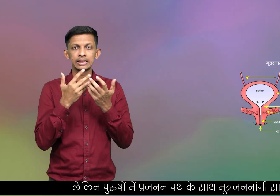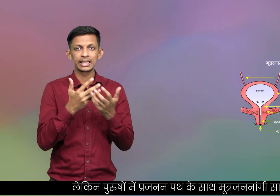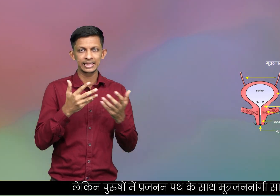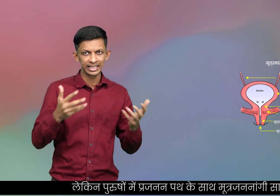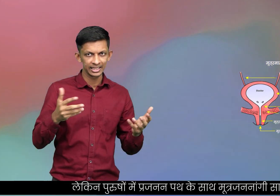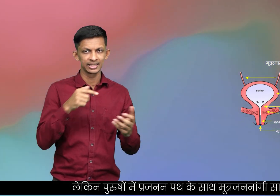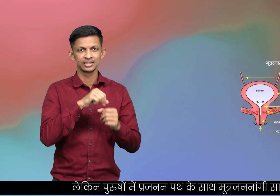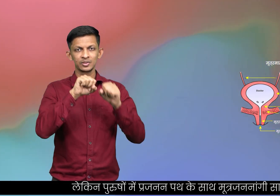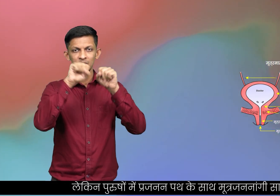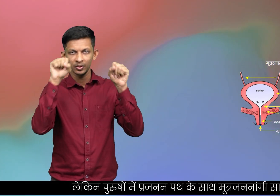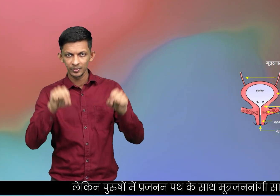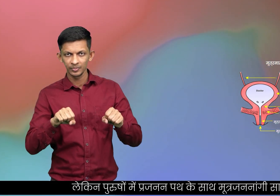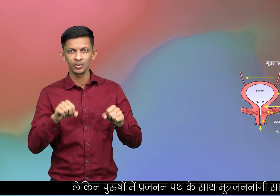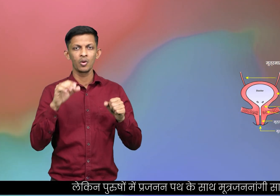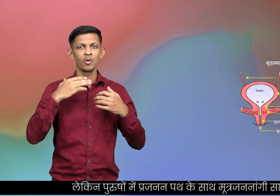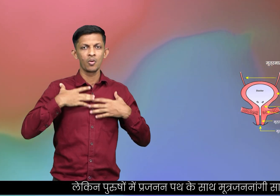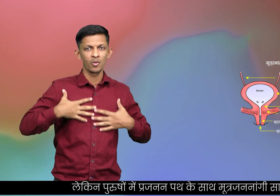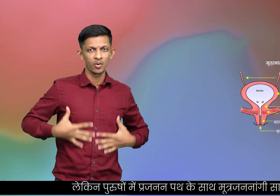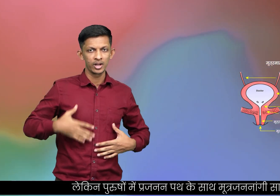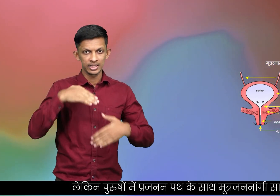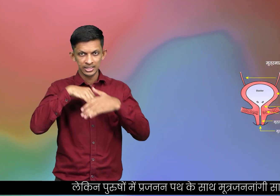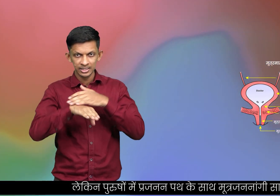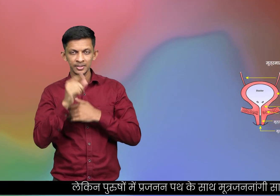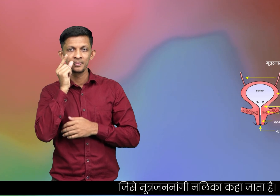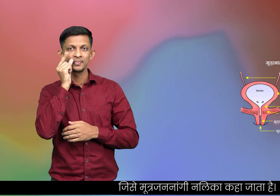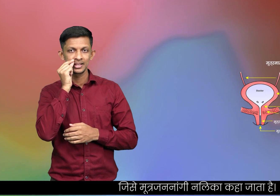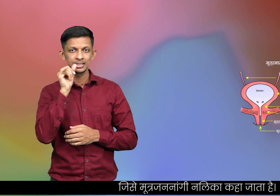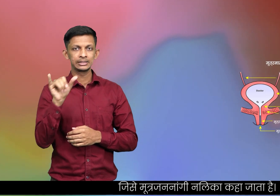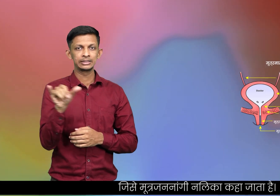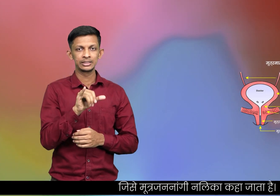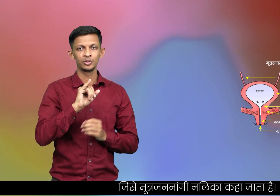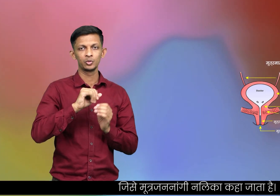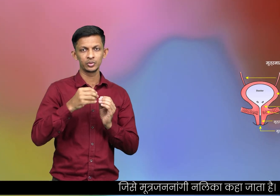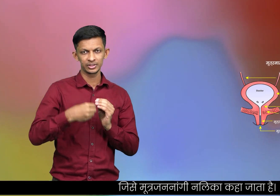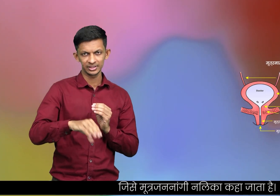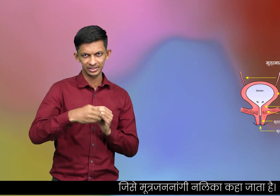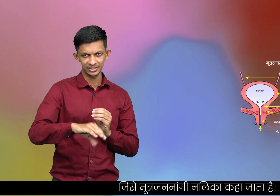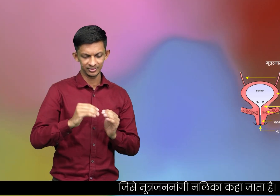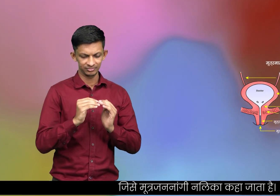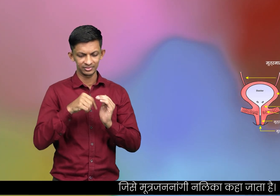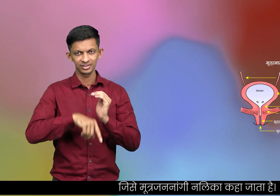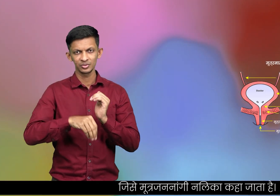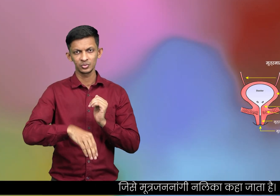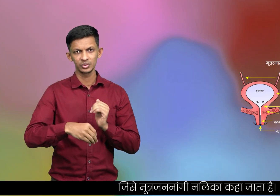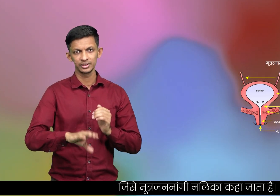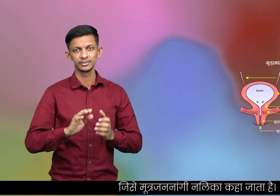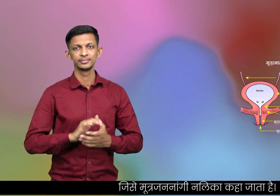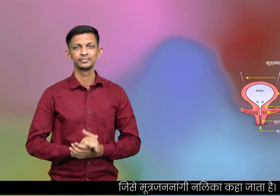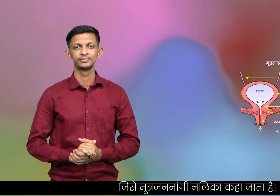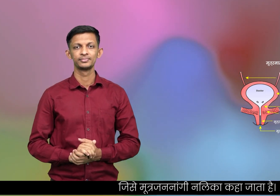साथ मूत्रजनंगा साझा होता है, जिसे मूत्र जननंगी नालिका कहा